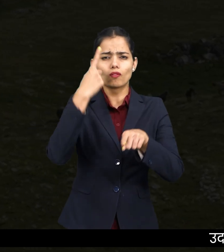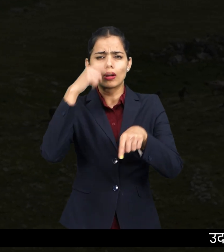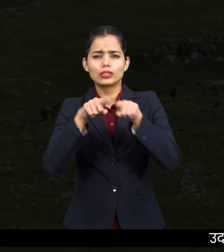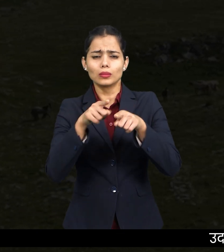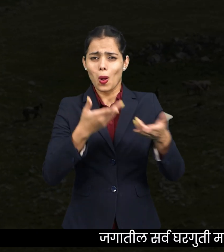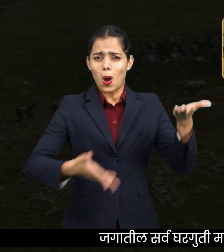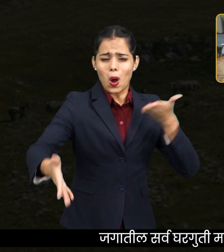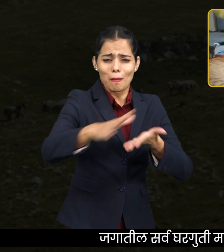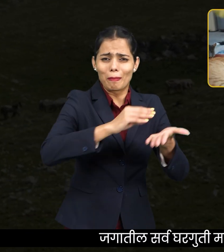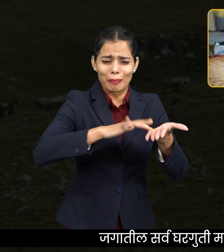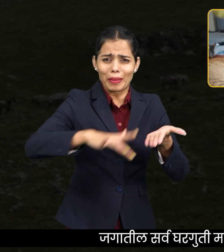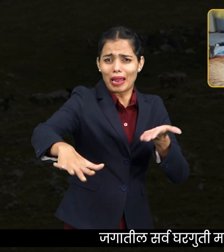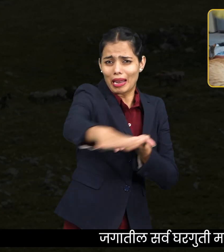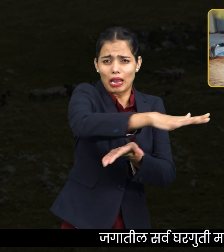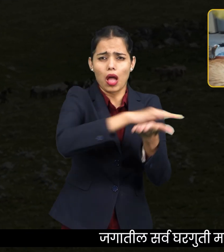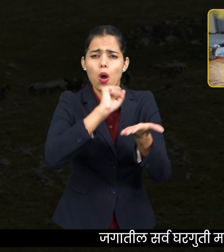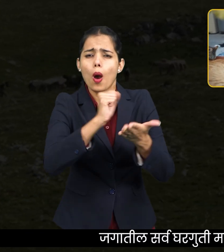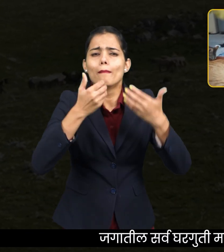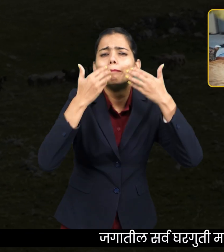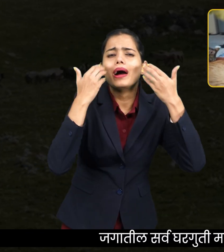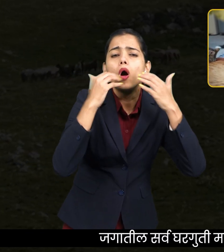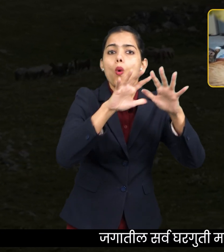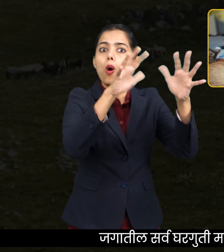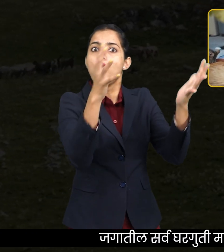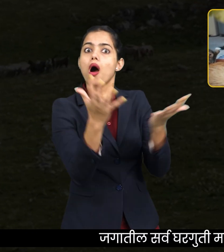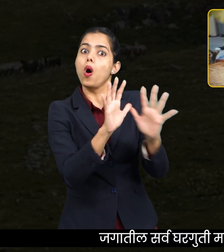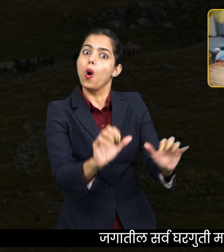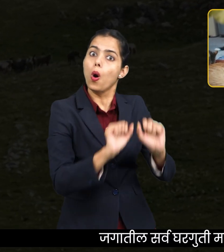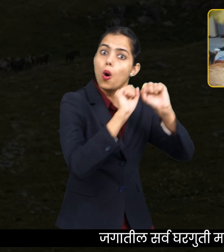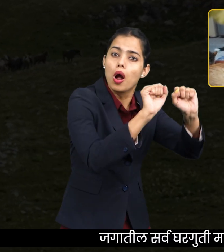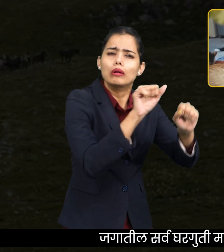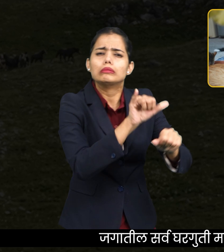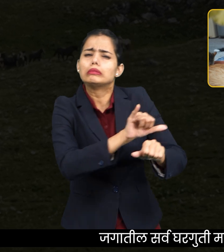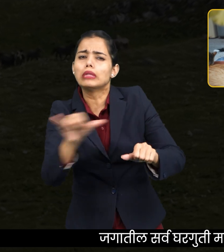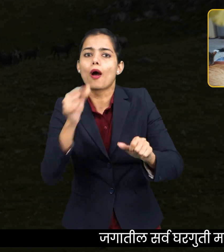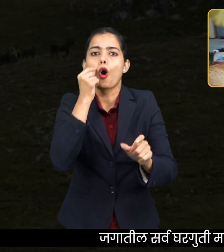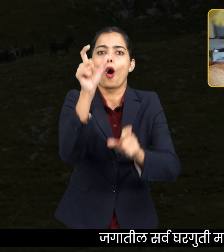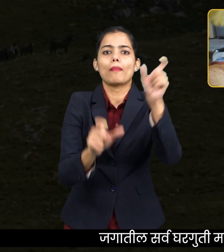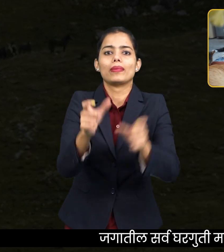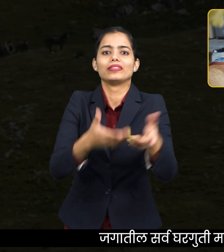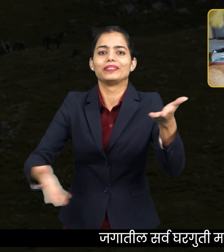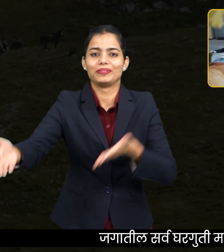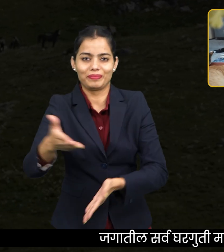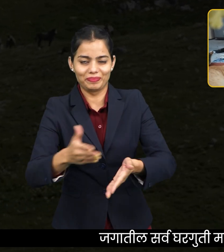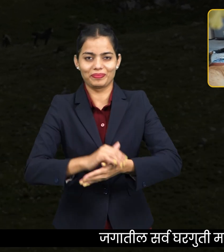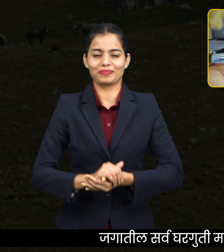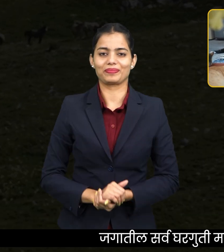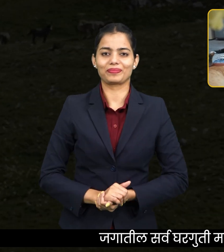उदाहरणार्थ, जगातील सर्व घरागुती मांजरी एकाच प्रजातीचे आहेत.